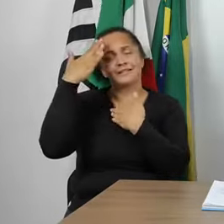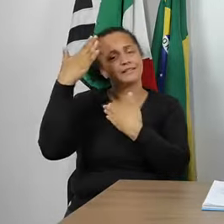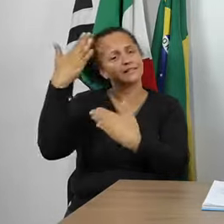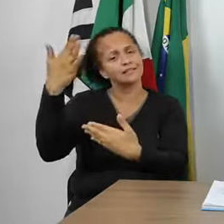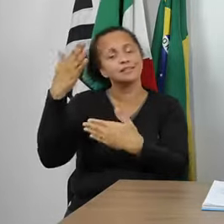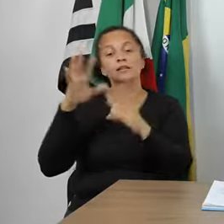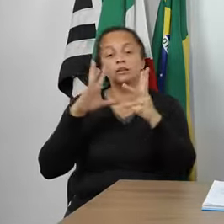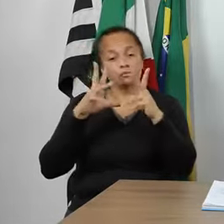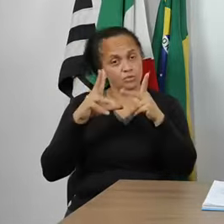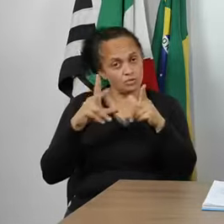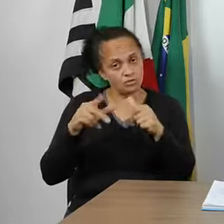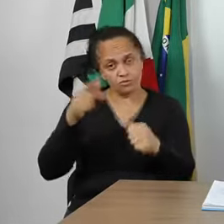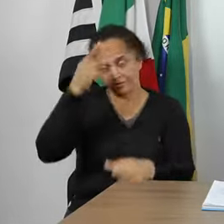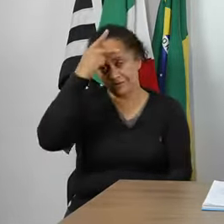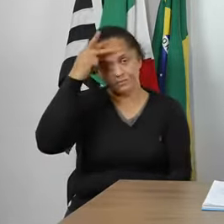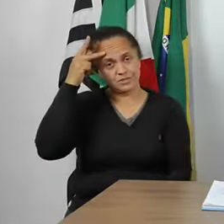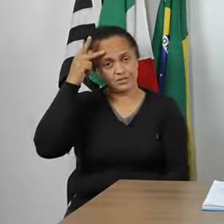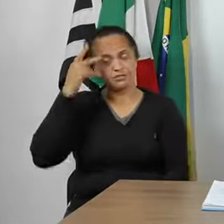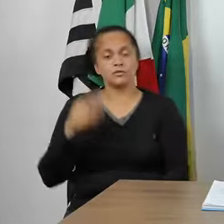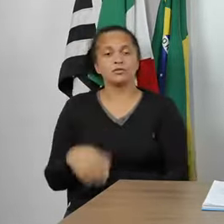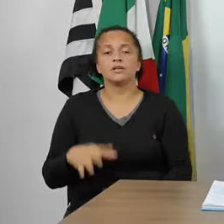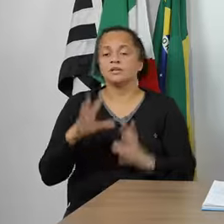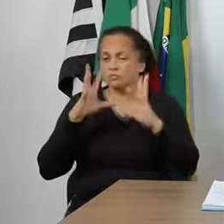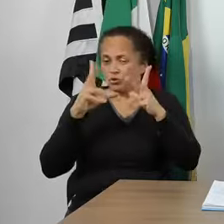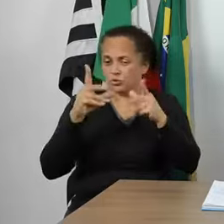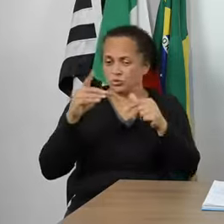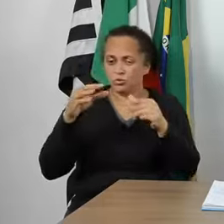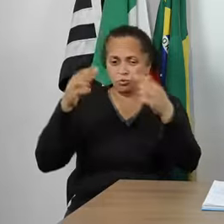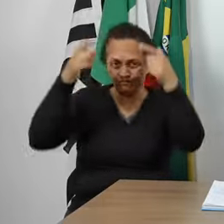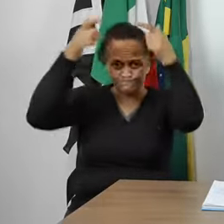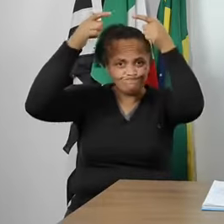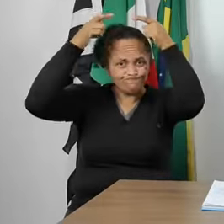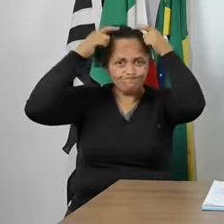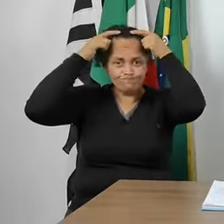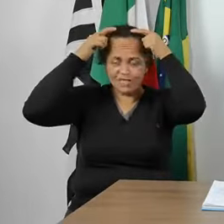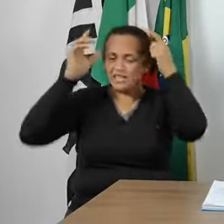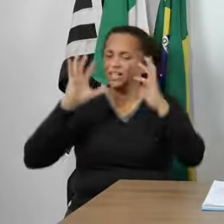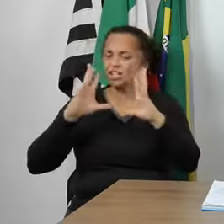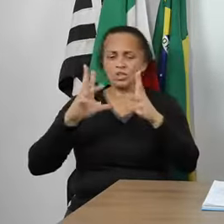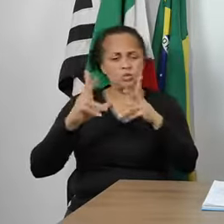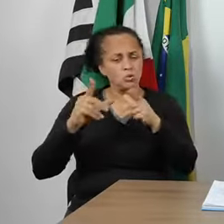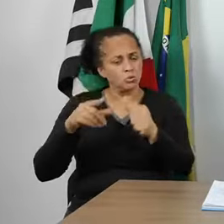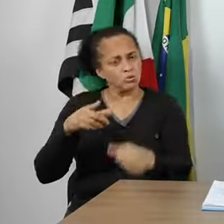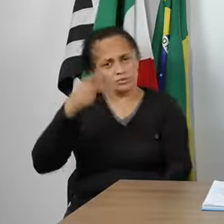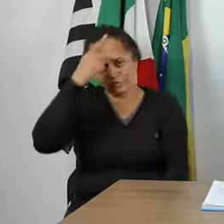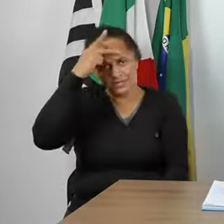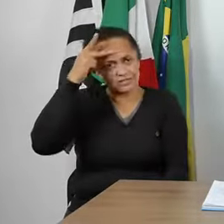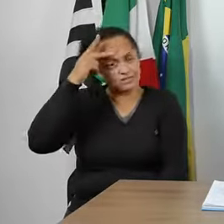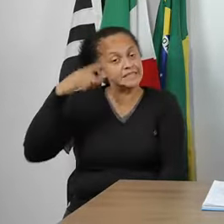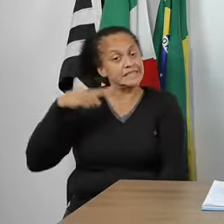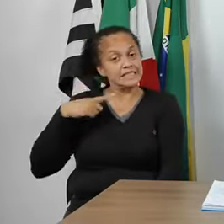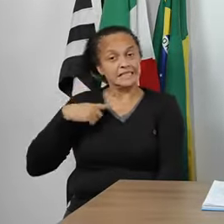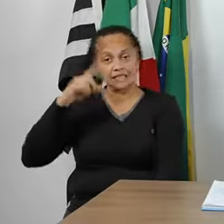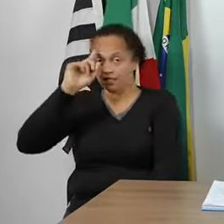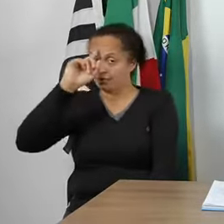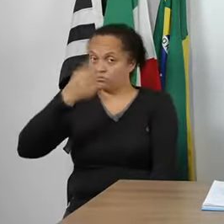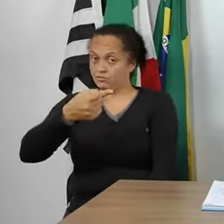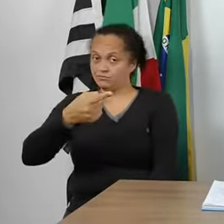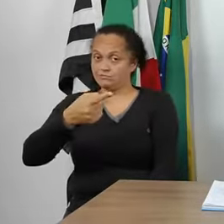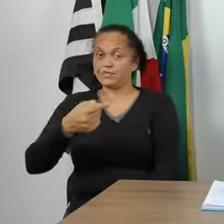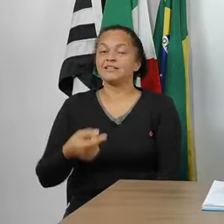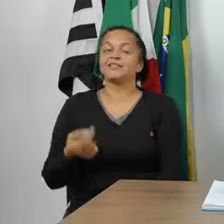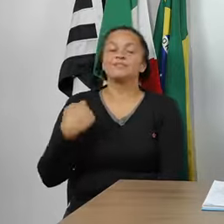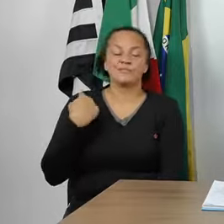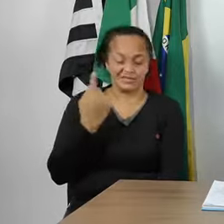pelos reis e por todos que exercem autoridade, para que tenhamos uma vida tranquila